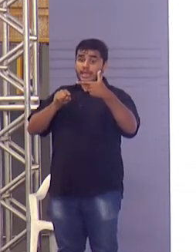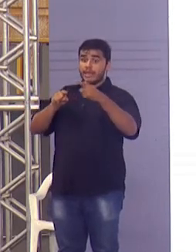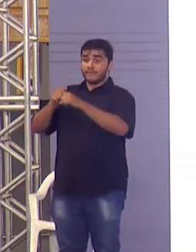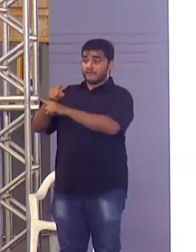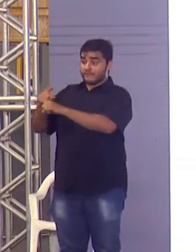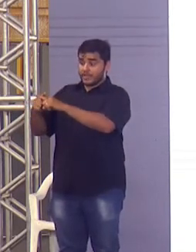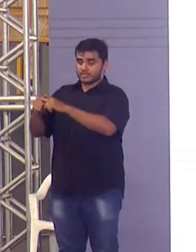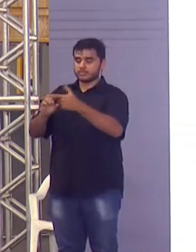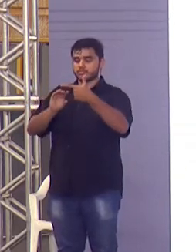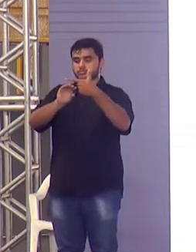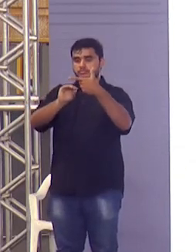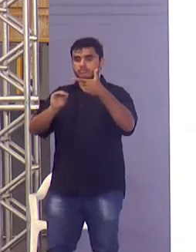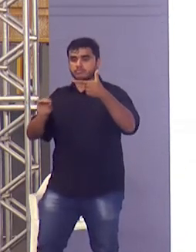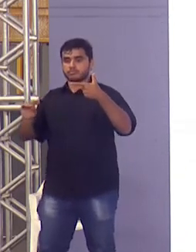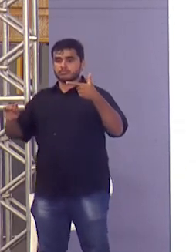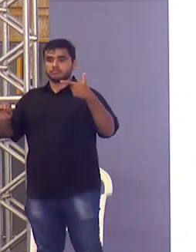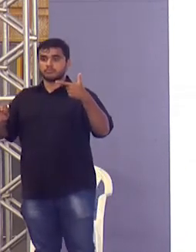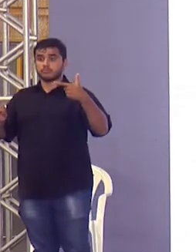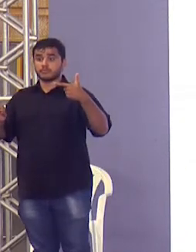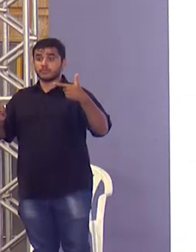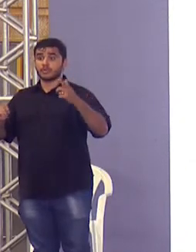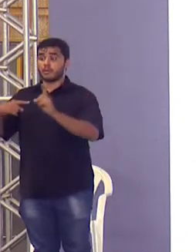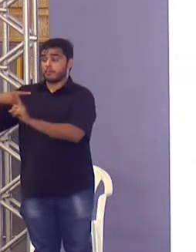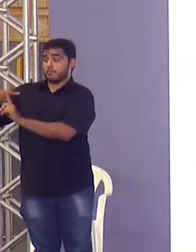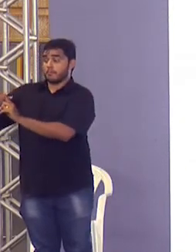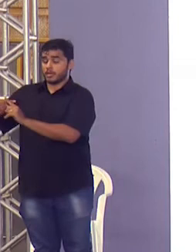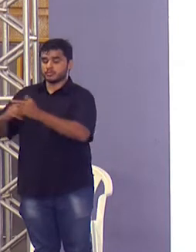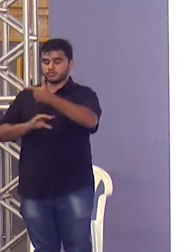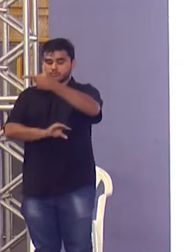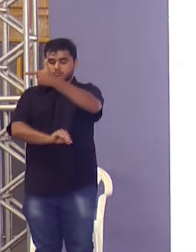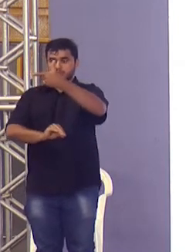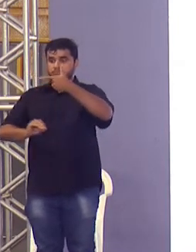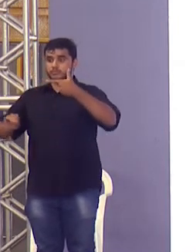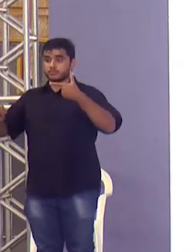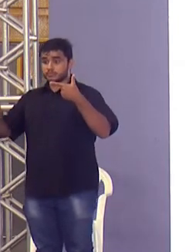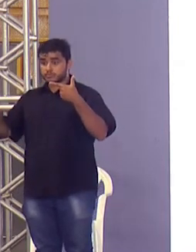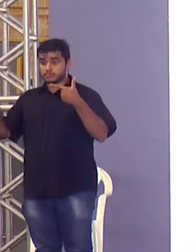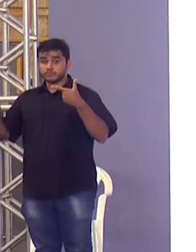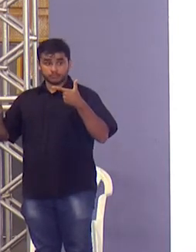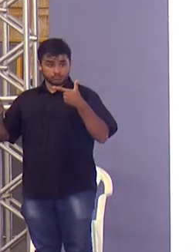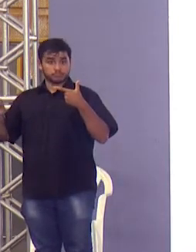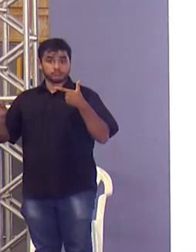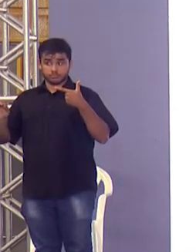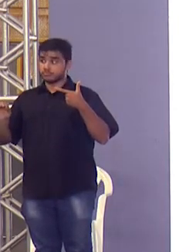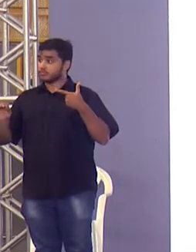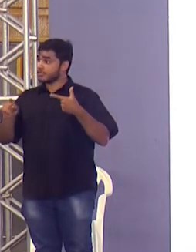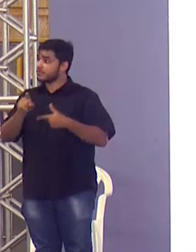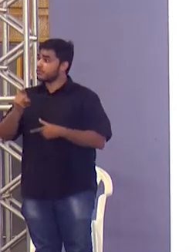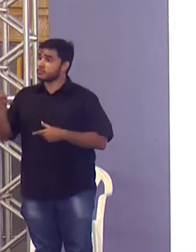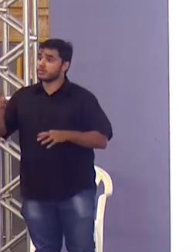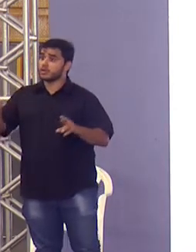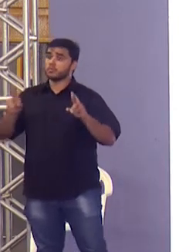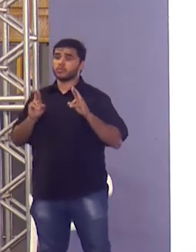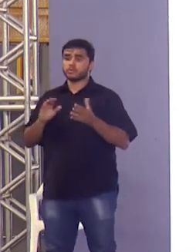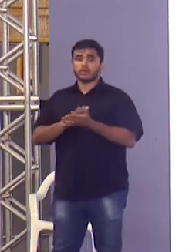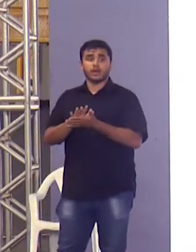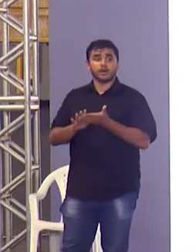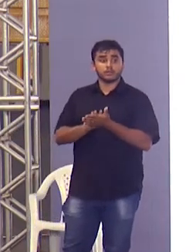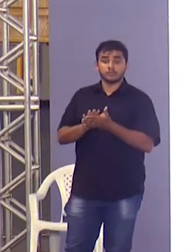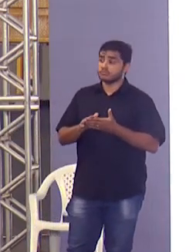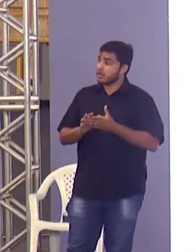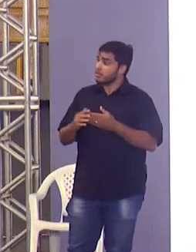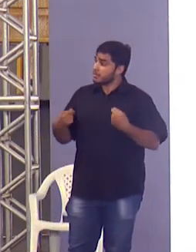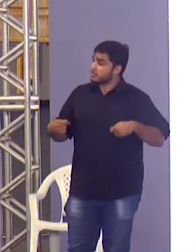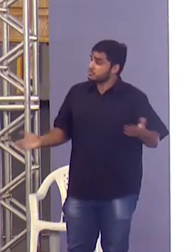Eu preciso saber se vocês estão acordados. Porque vocês estão falando muito pouco comigo.